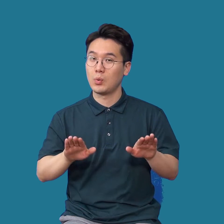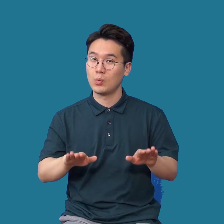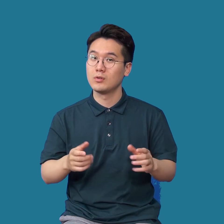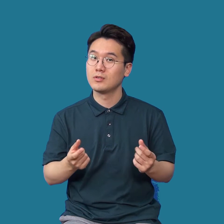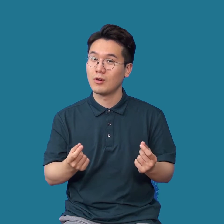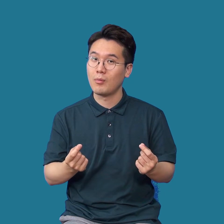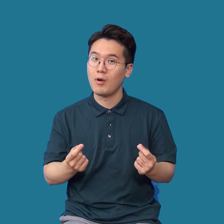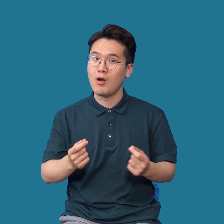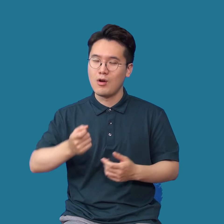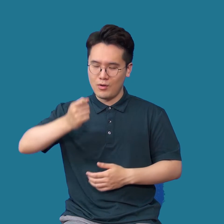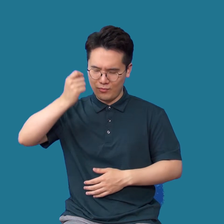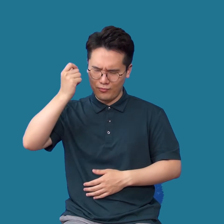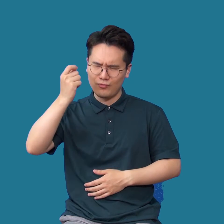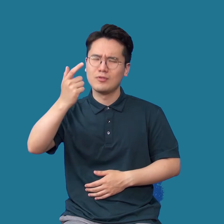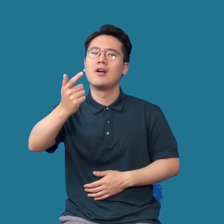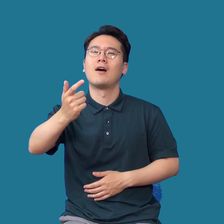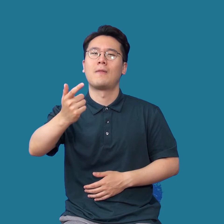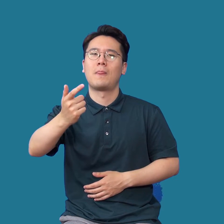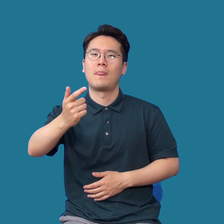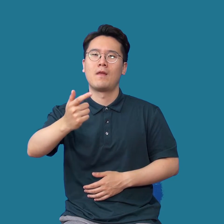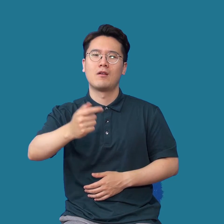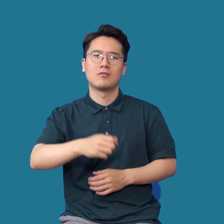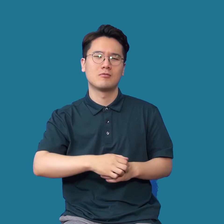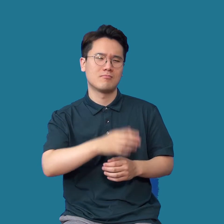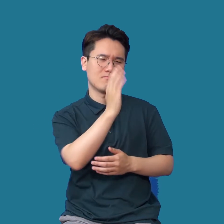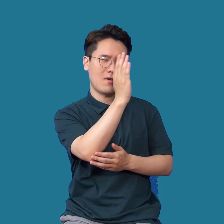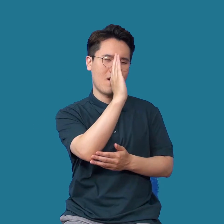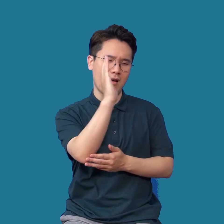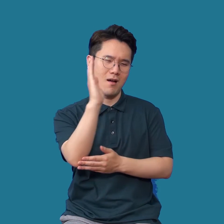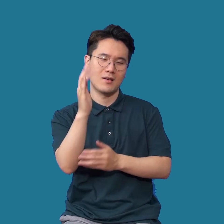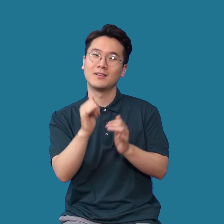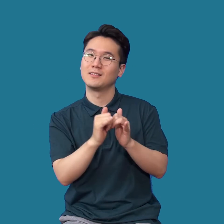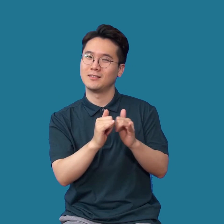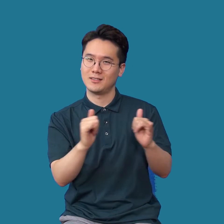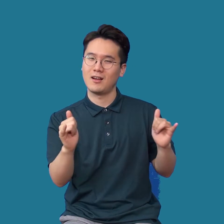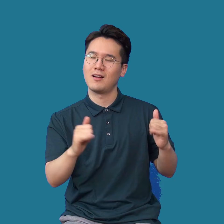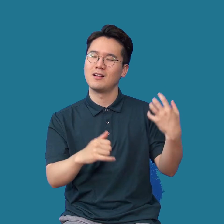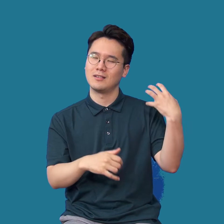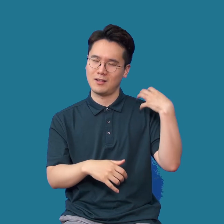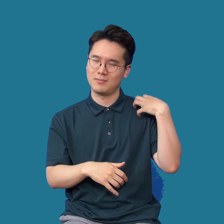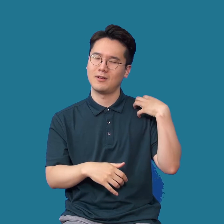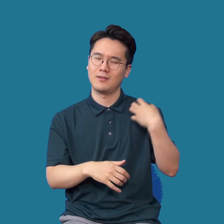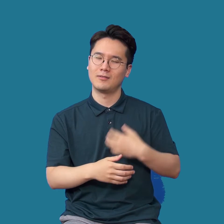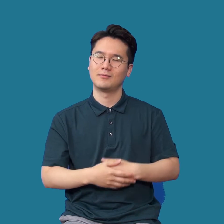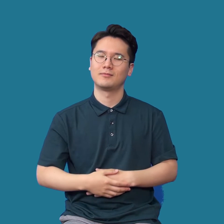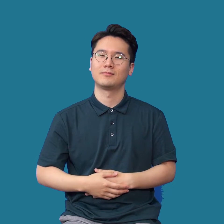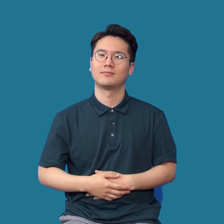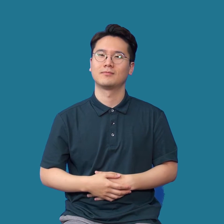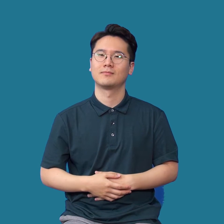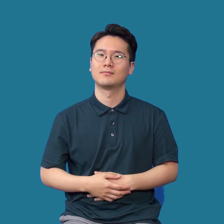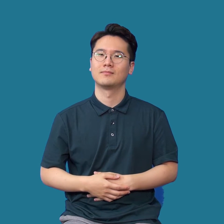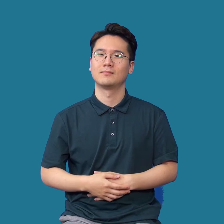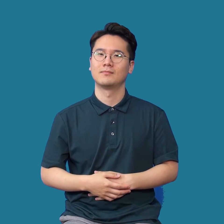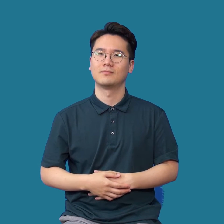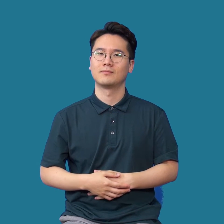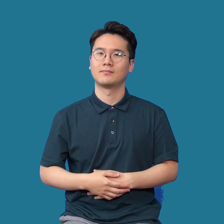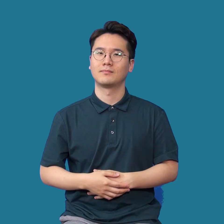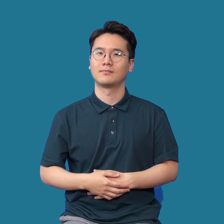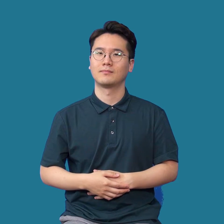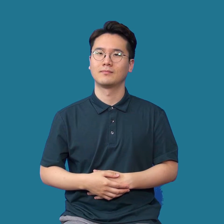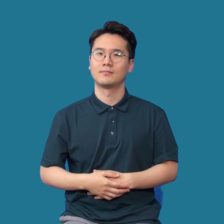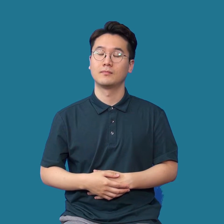아주 위대한 부흥사로 사역을 할 수 있게 되었습니다. 여러분, 누가